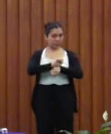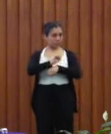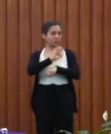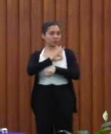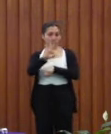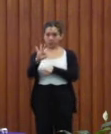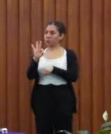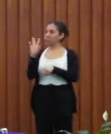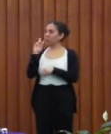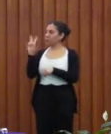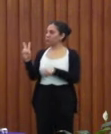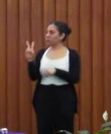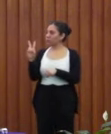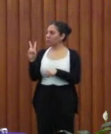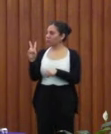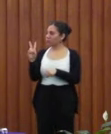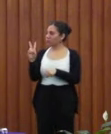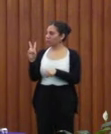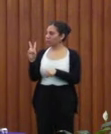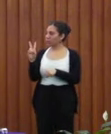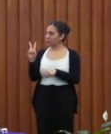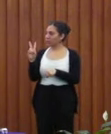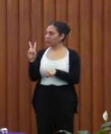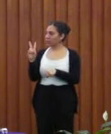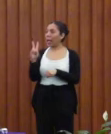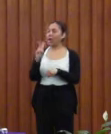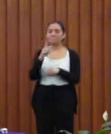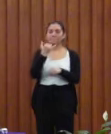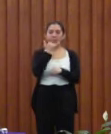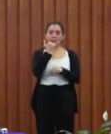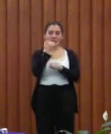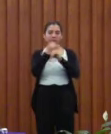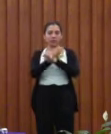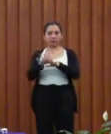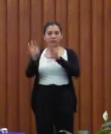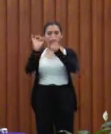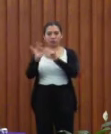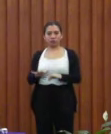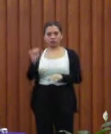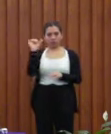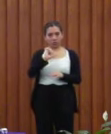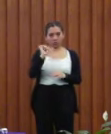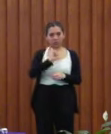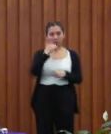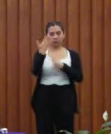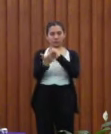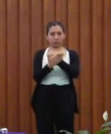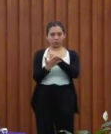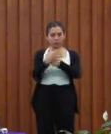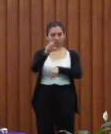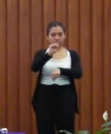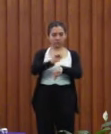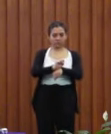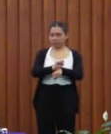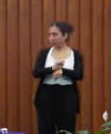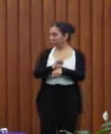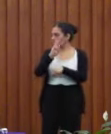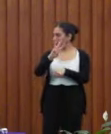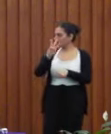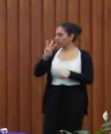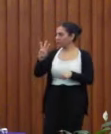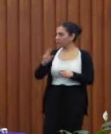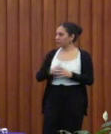página de Traes el informe, la plataforma. El informe ya está hoy, también estará en las redes de la comisión, también